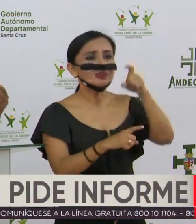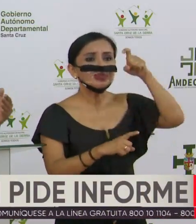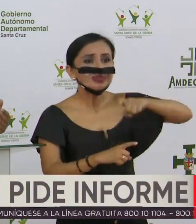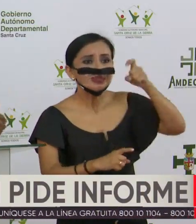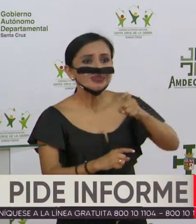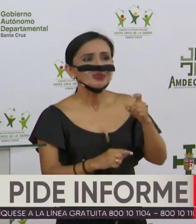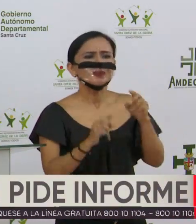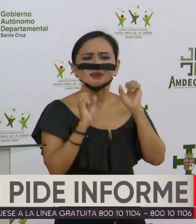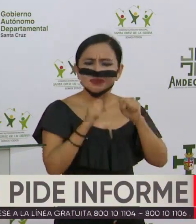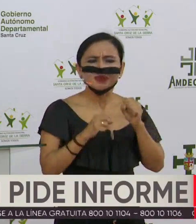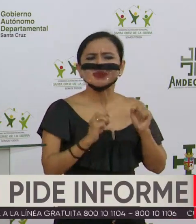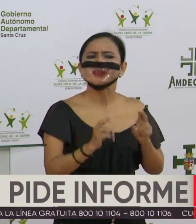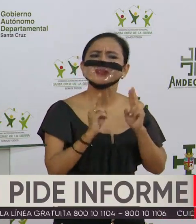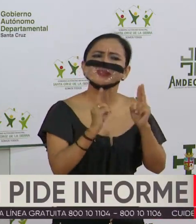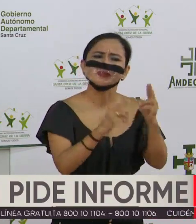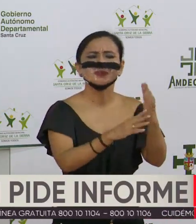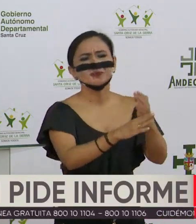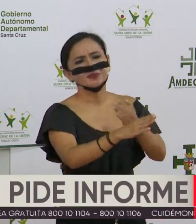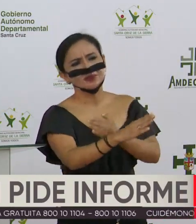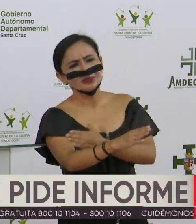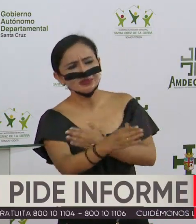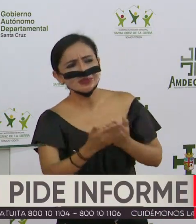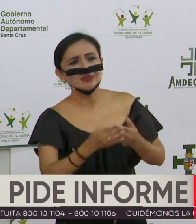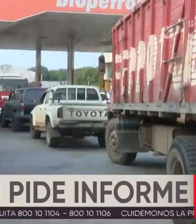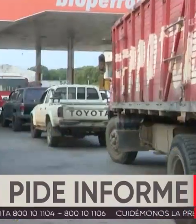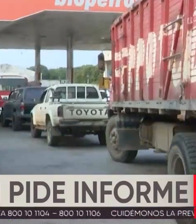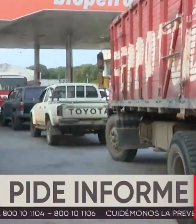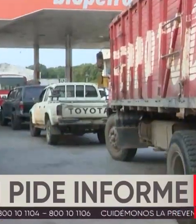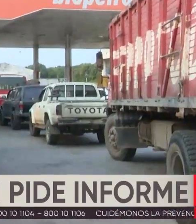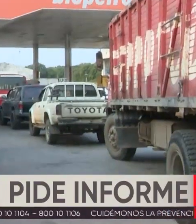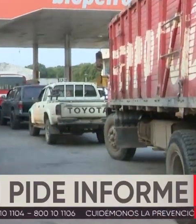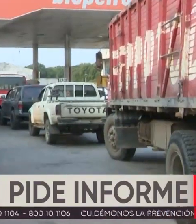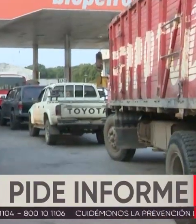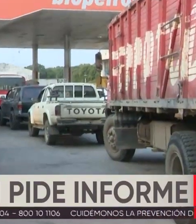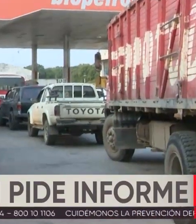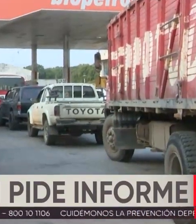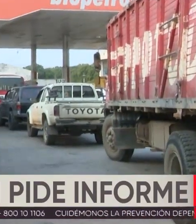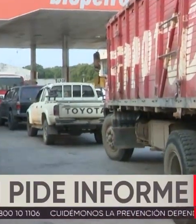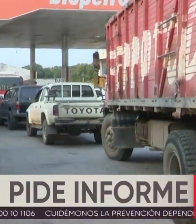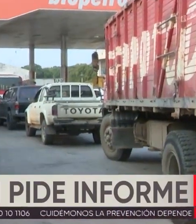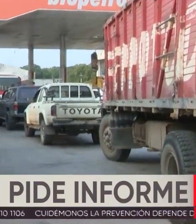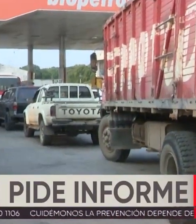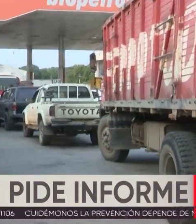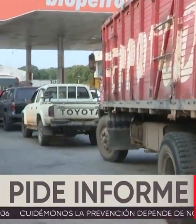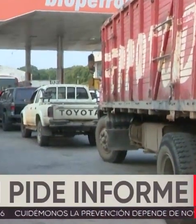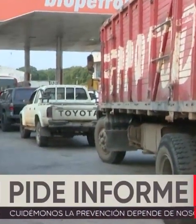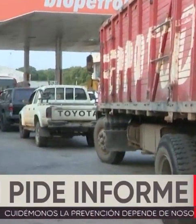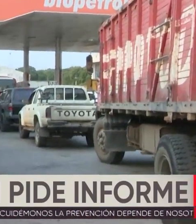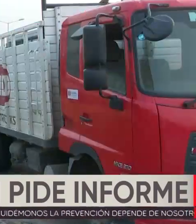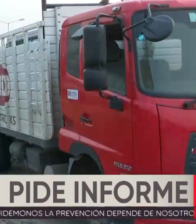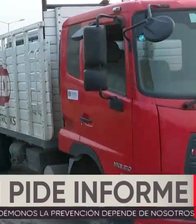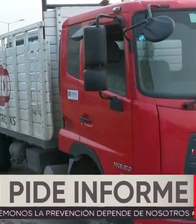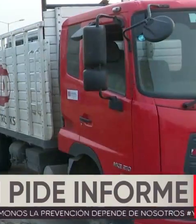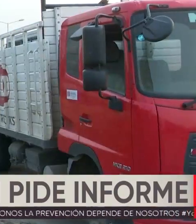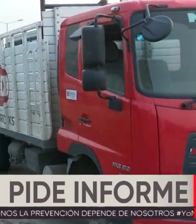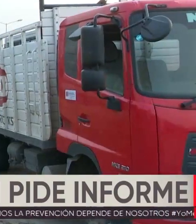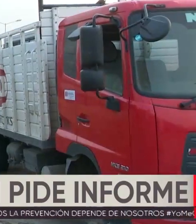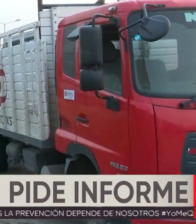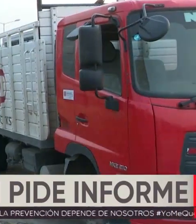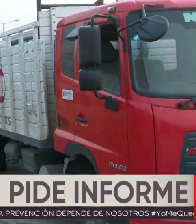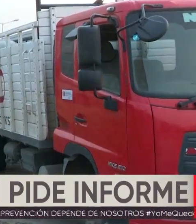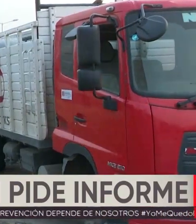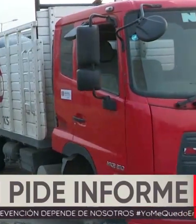esperamos que aceleren los procesos de contratación. Estamos ahorita terminando un periodo de zafra en la caña, estamos